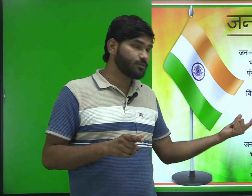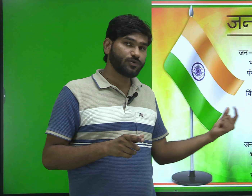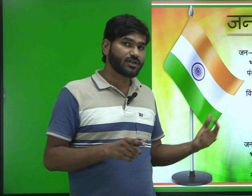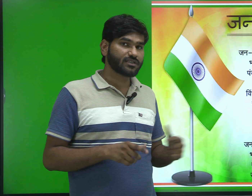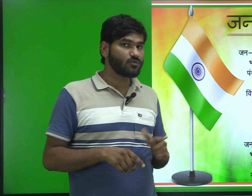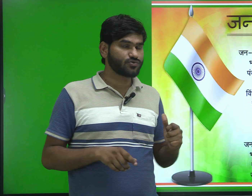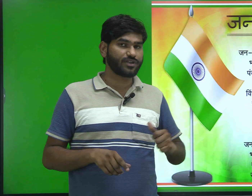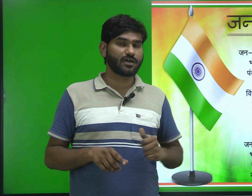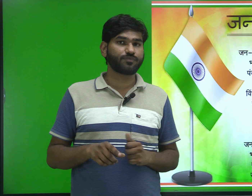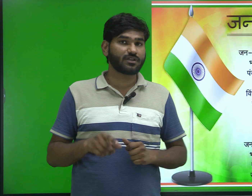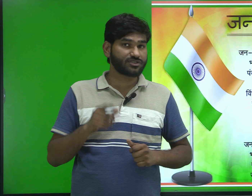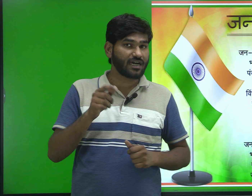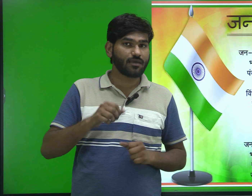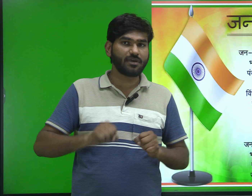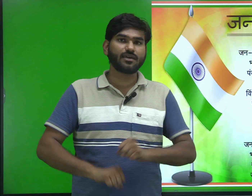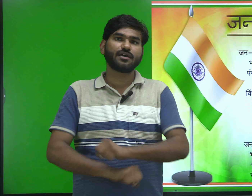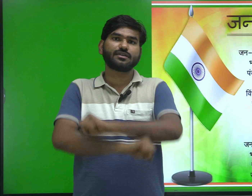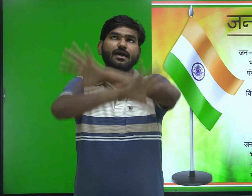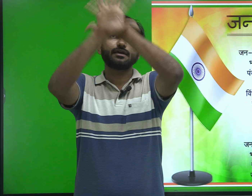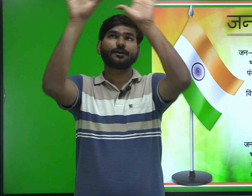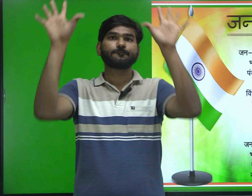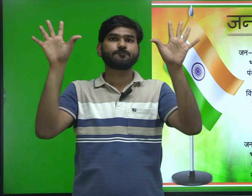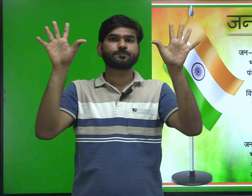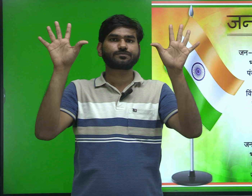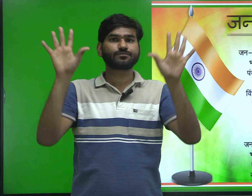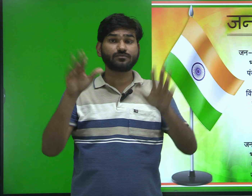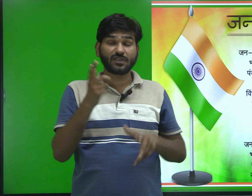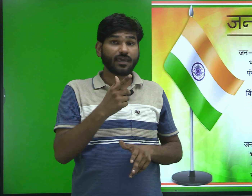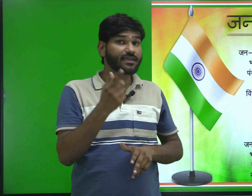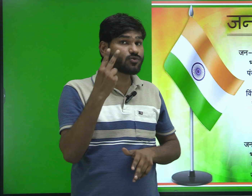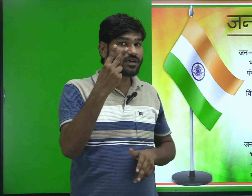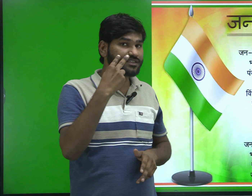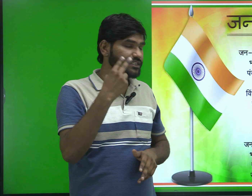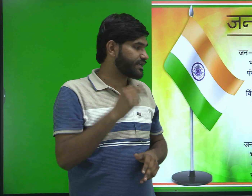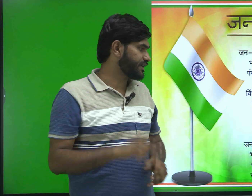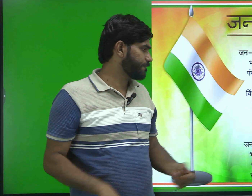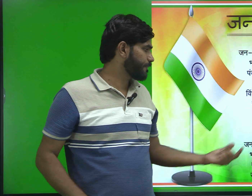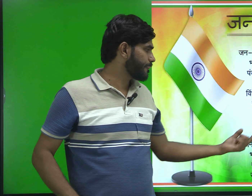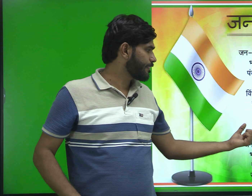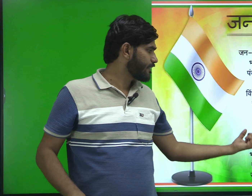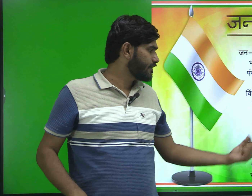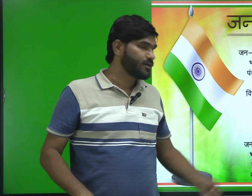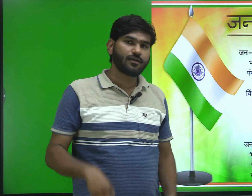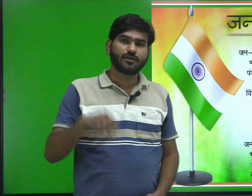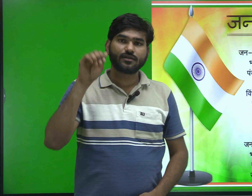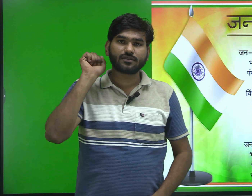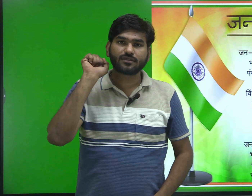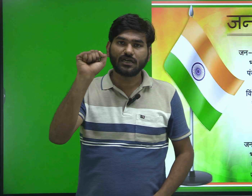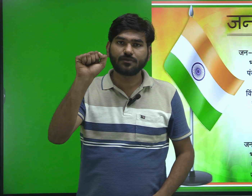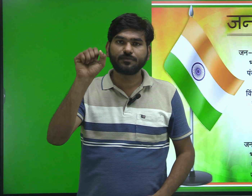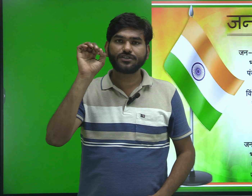करता हूँ, सुनिएगा। जागे में ये आएगा, कैसे होगा ये देखिए। तब